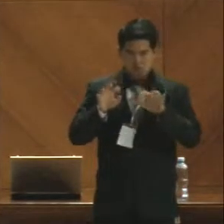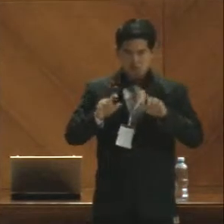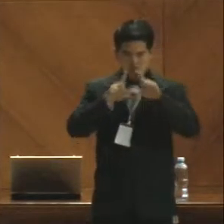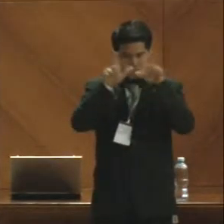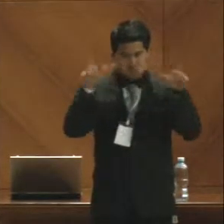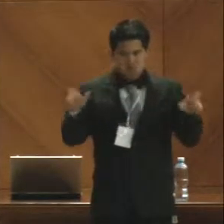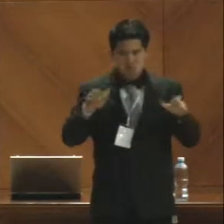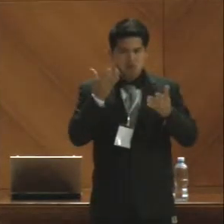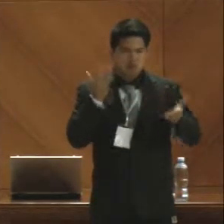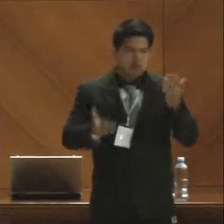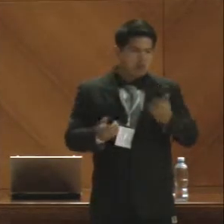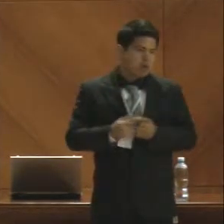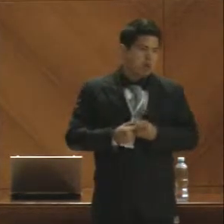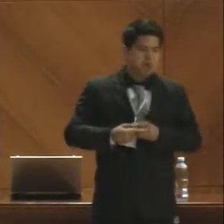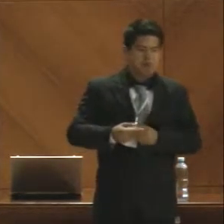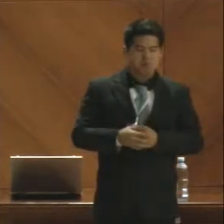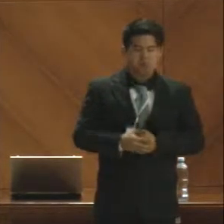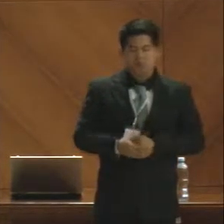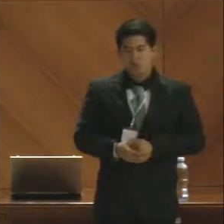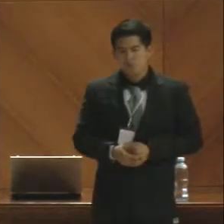mismo municipio si tiene los recursos.